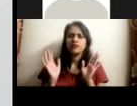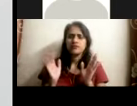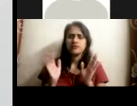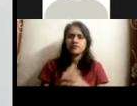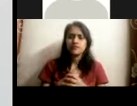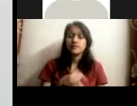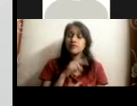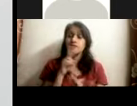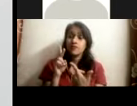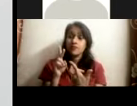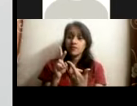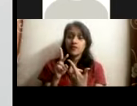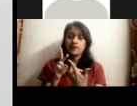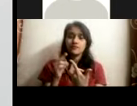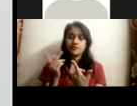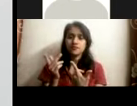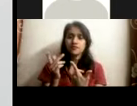द अदर हैंड ऑब्जेक्टिविस्ट